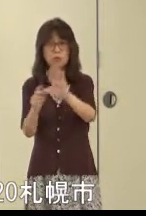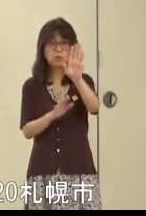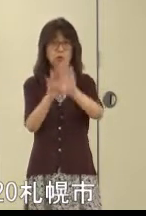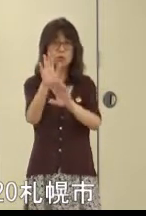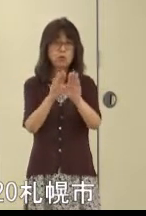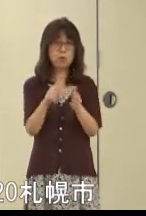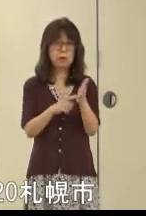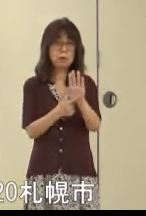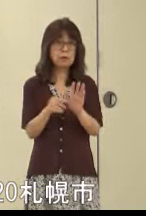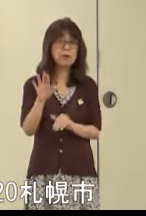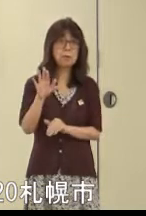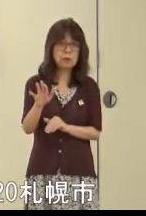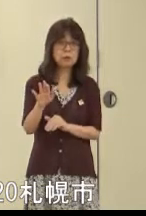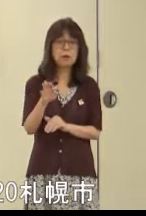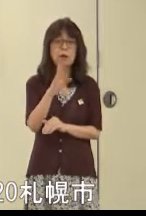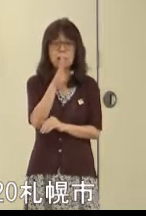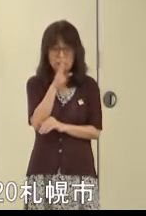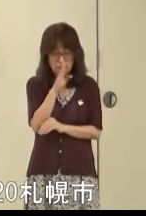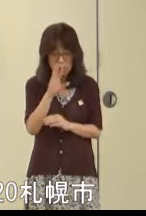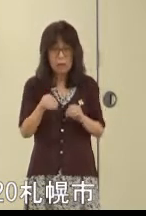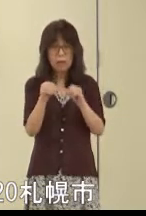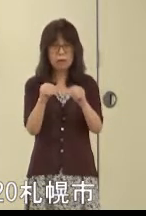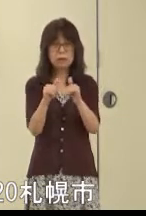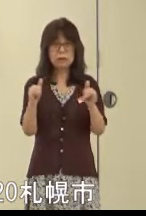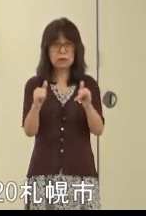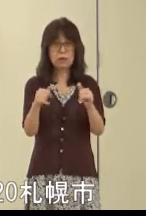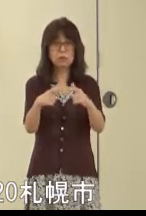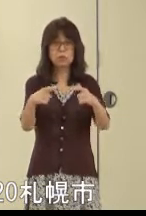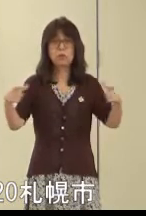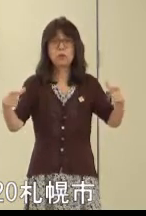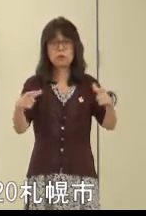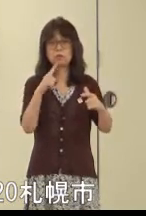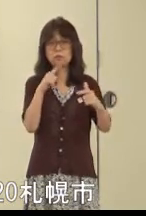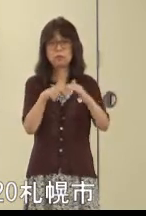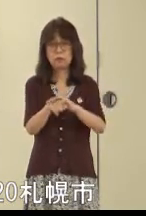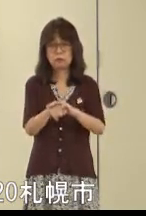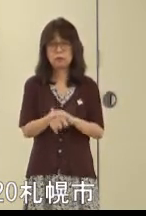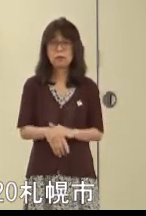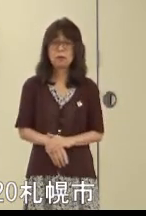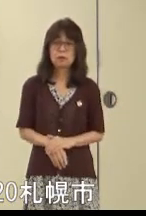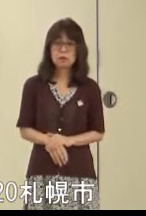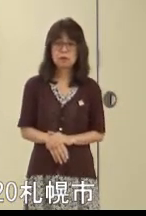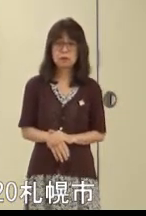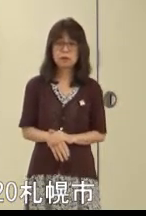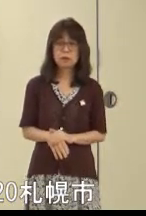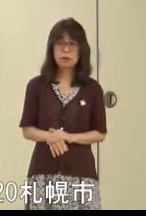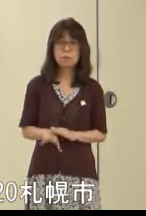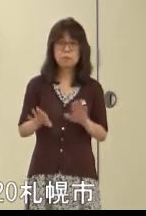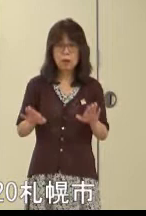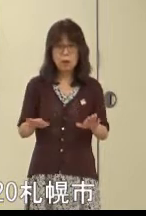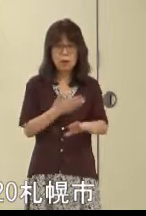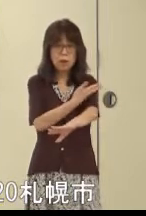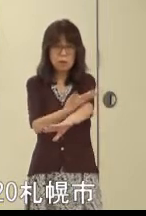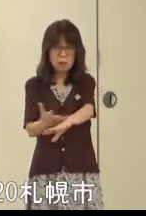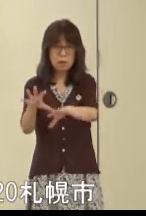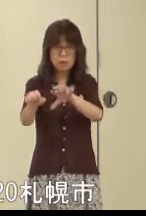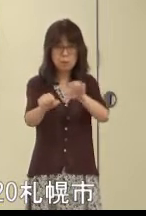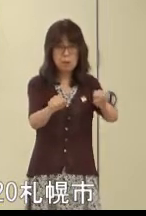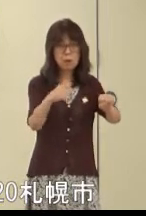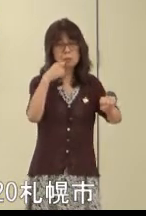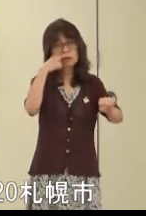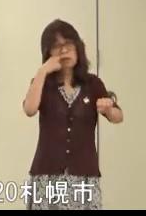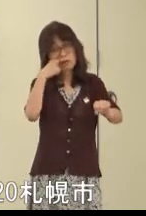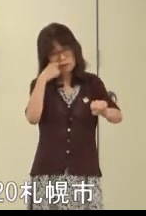ます増えているという状況でありますあの比較的そしてあのリンクなしピンクの上ないですね